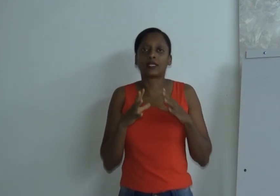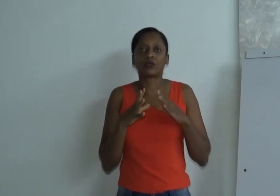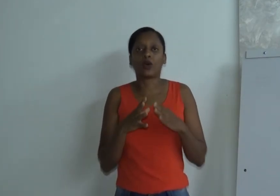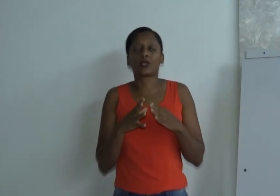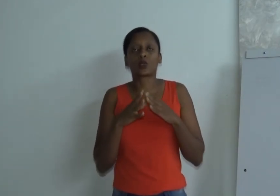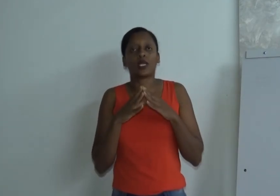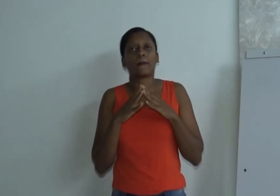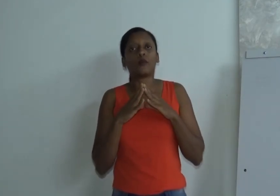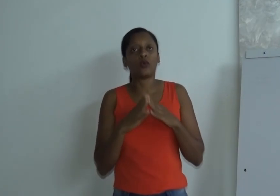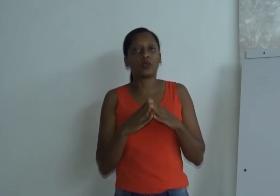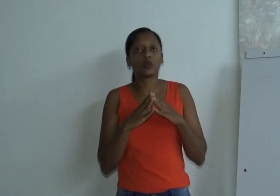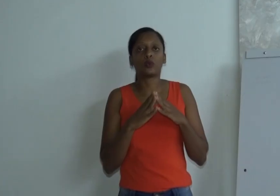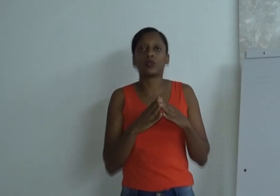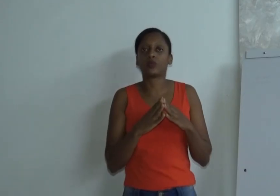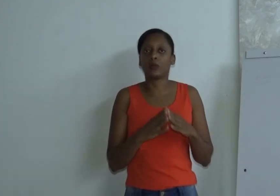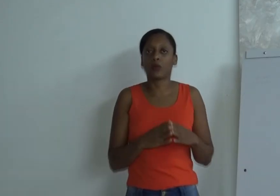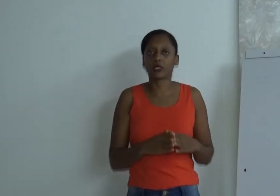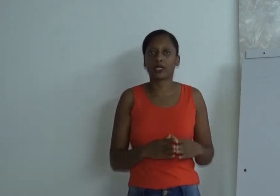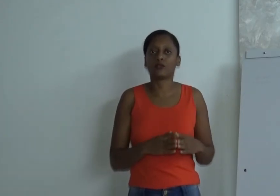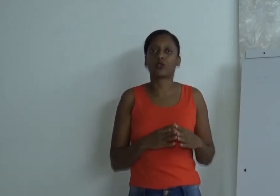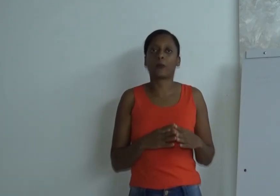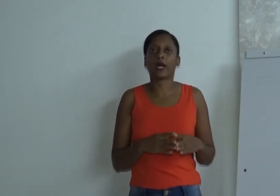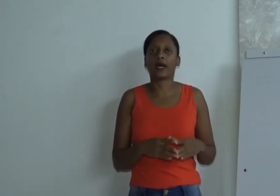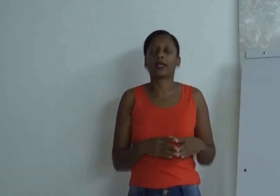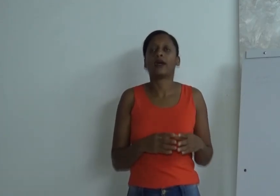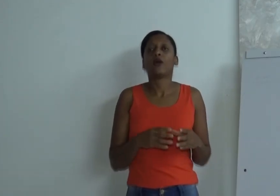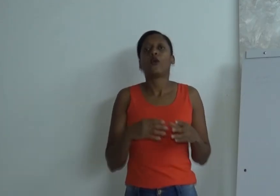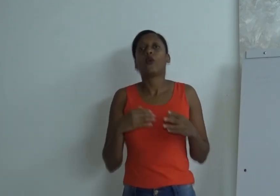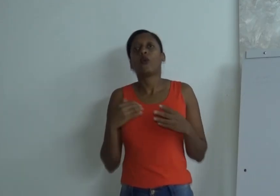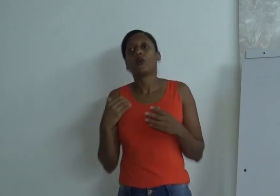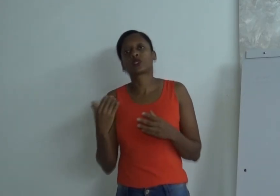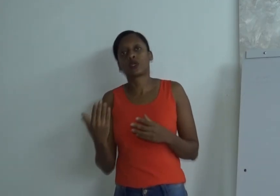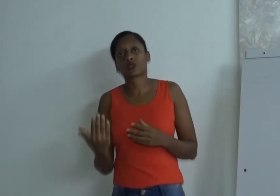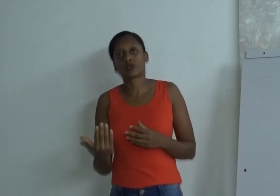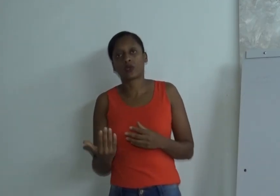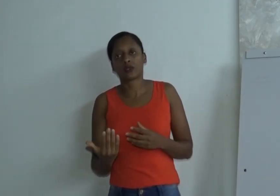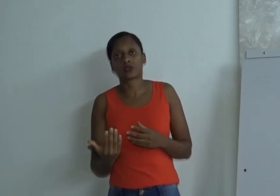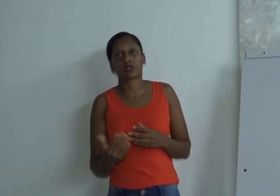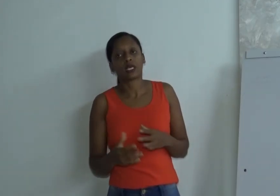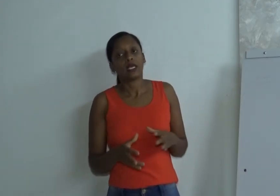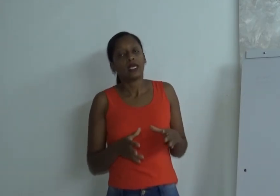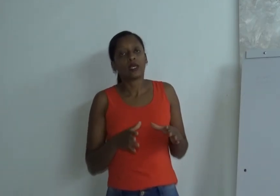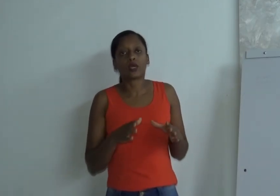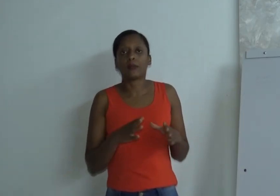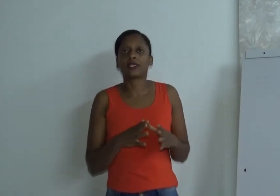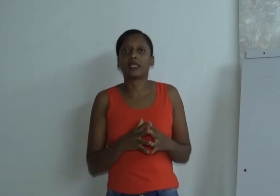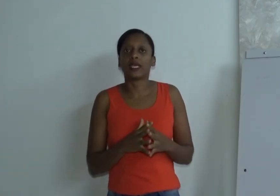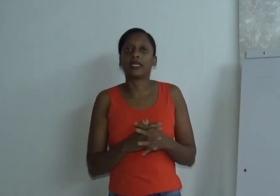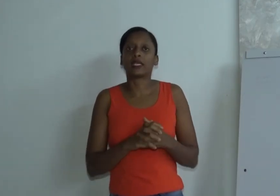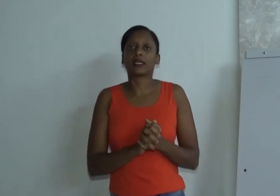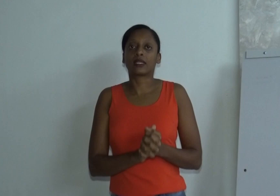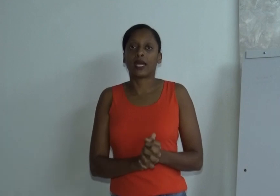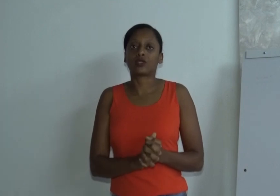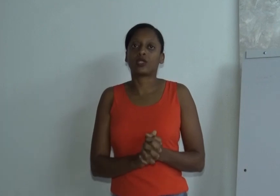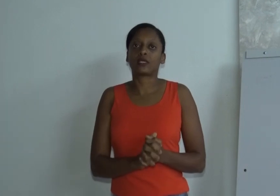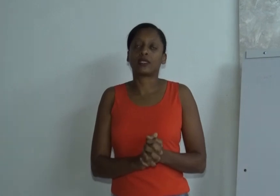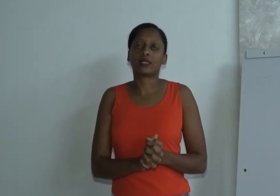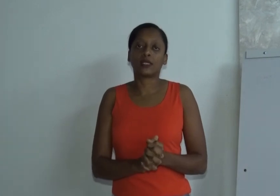tecido ósseo ele é muito, muito importante para os nossos ossos. E o que mantém a integridade desse tecido, que